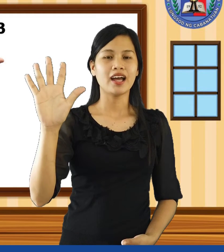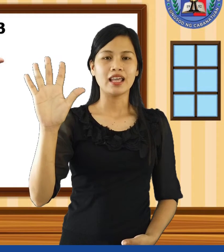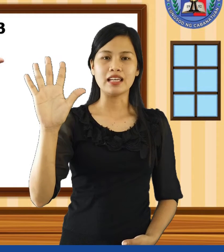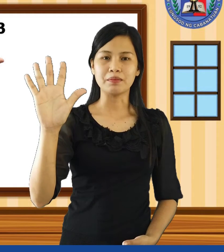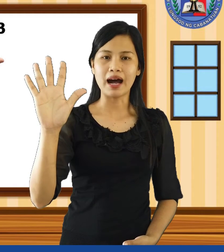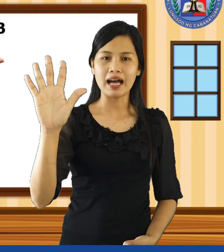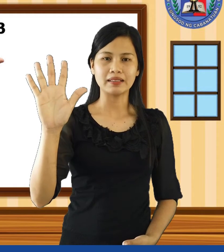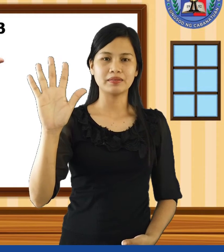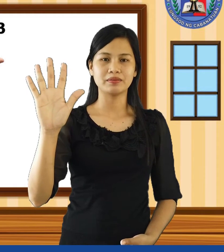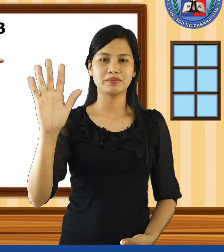Lima.